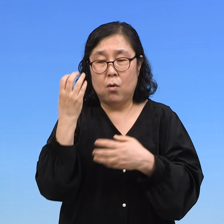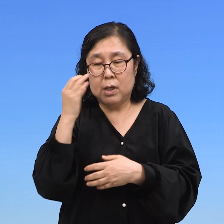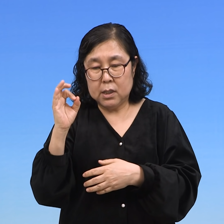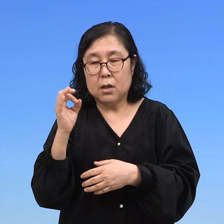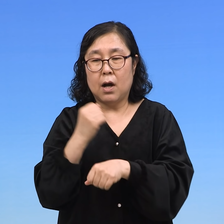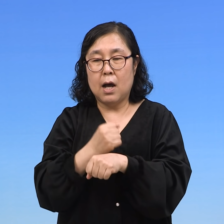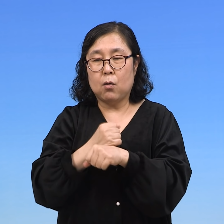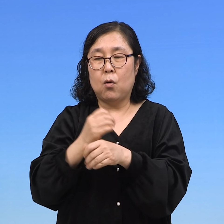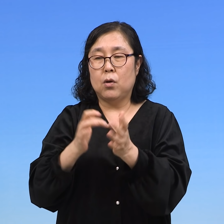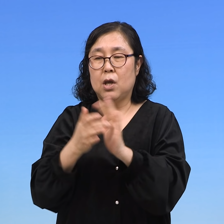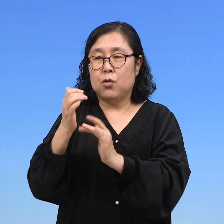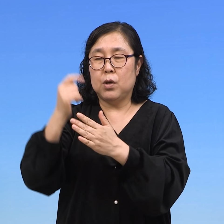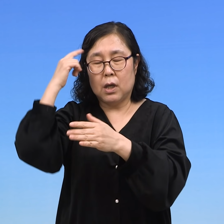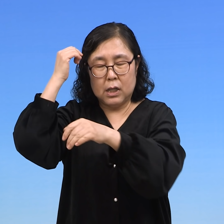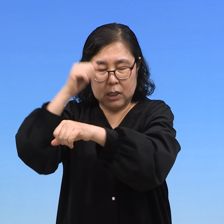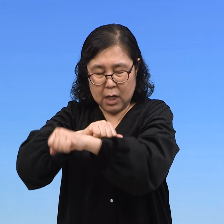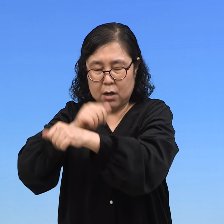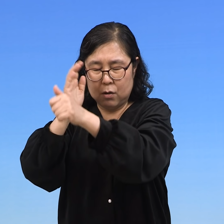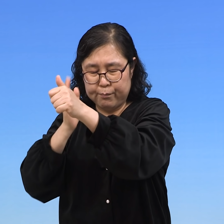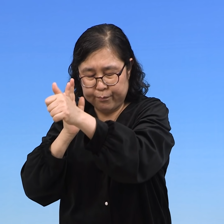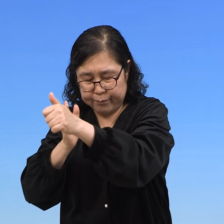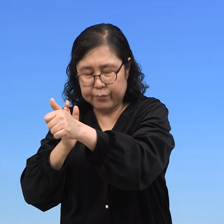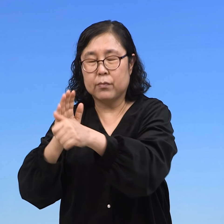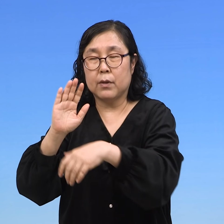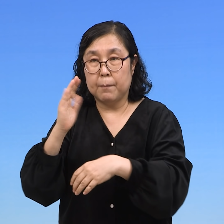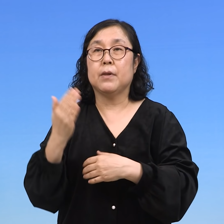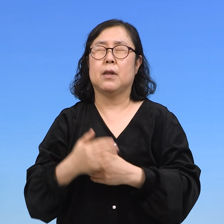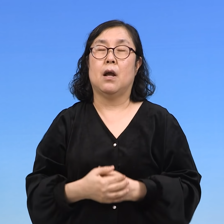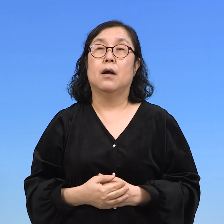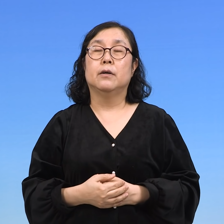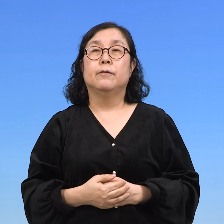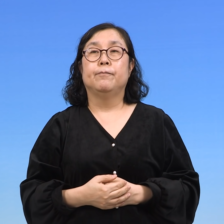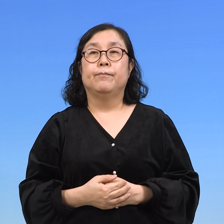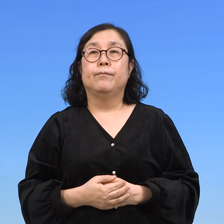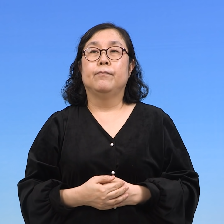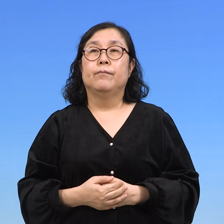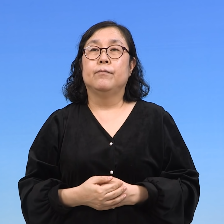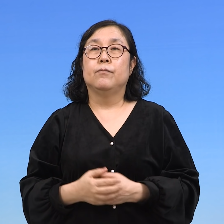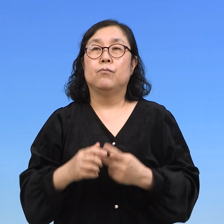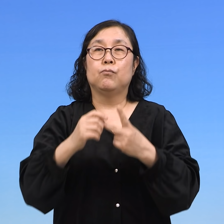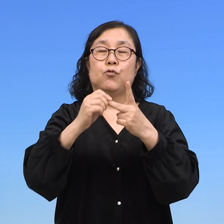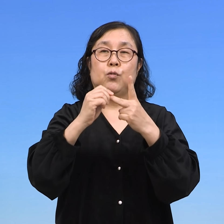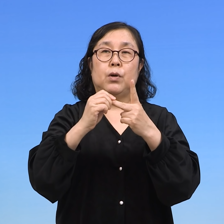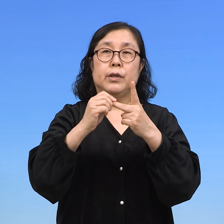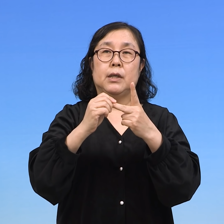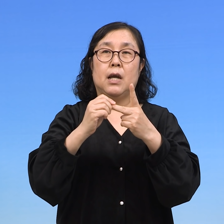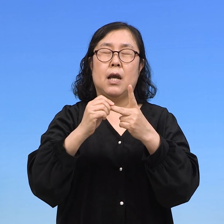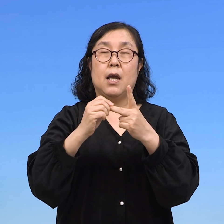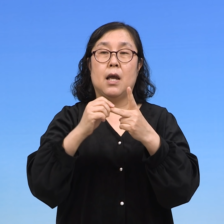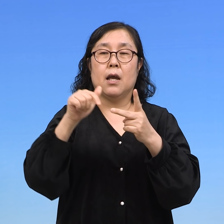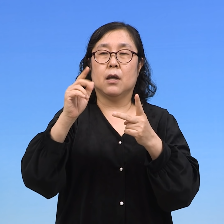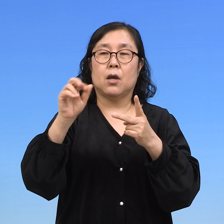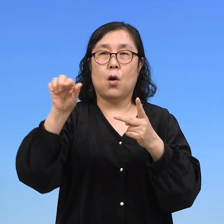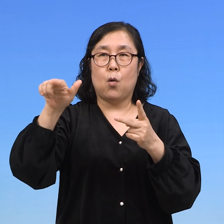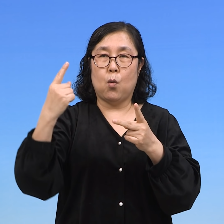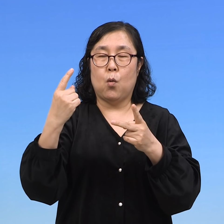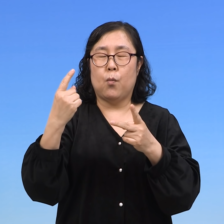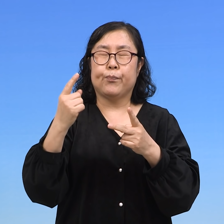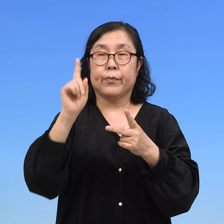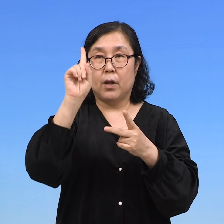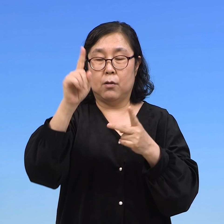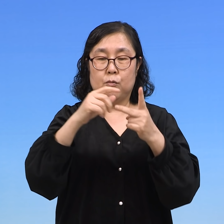지혜로운 인생이라 생각합니다 그런가 하면 두 번째로 본문을 통해서 얻을 수 있는 경고가